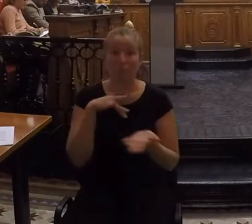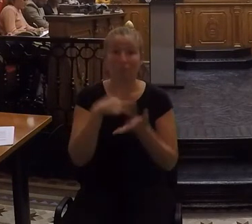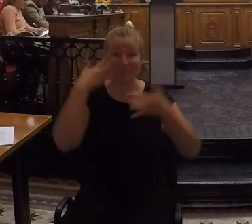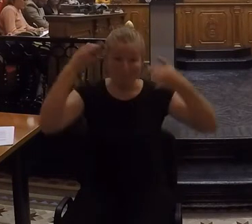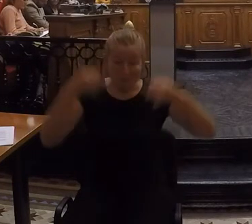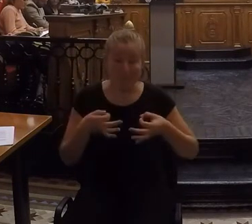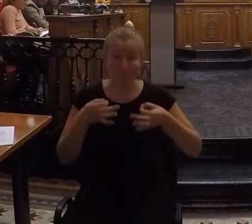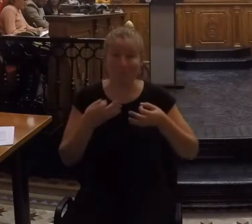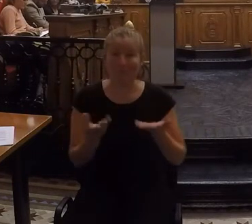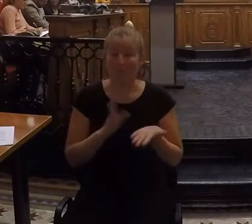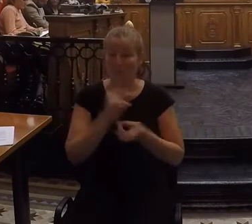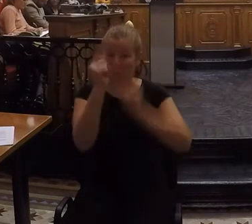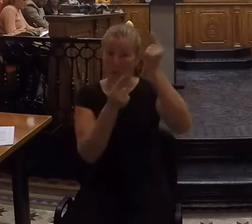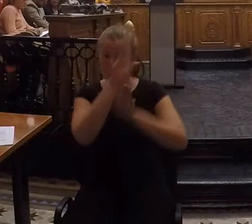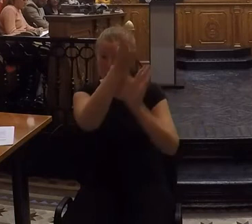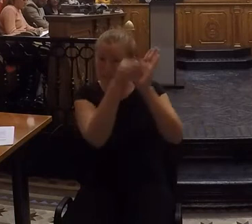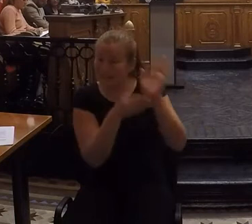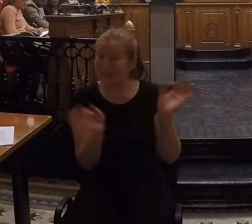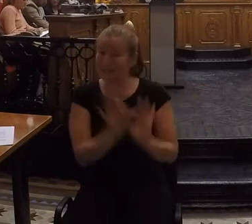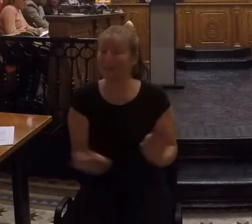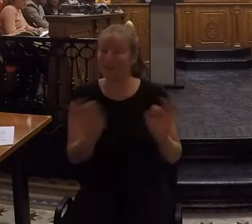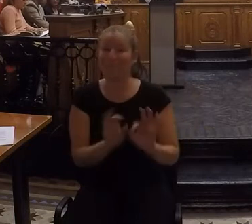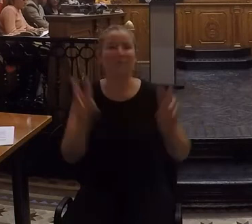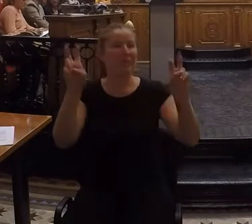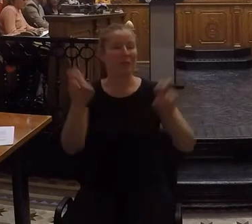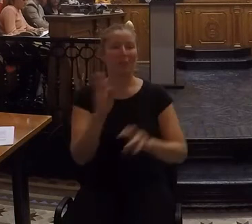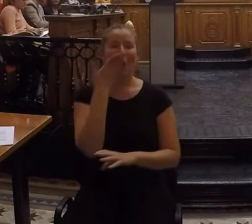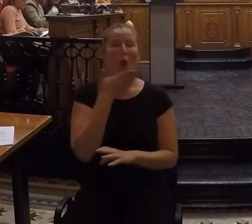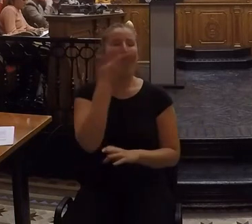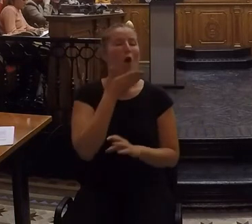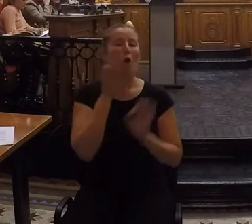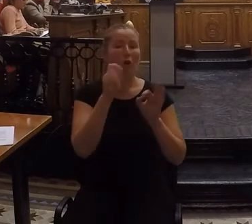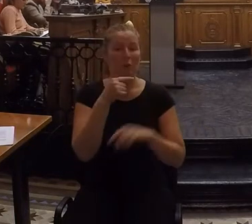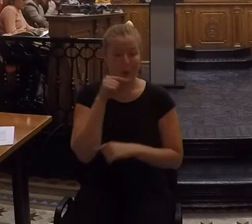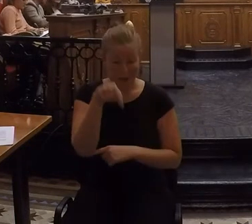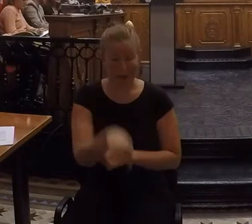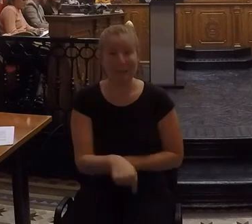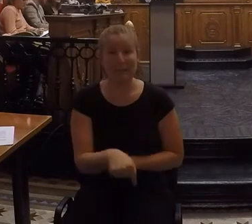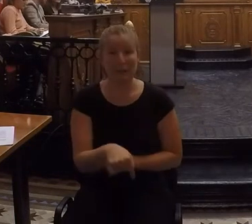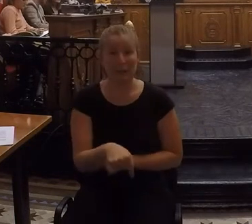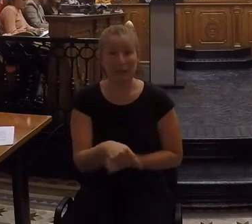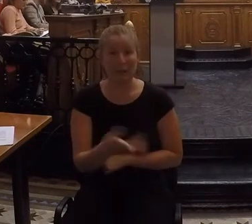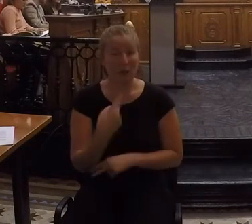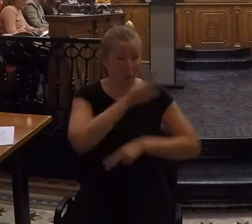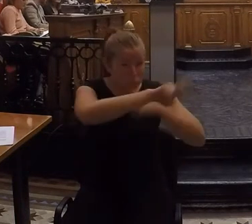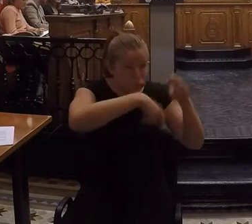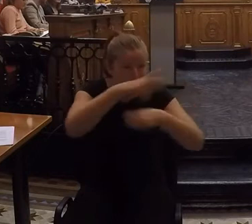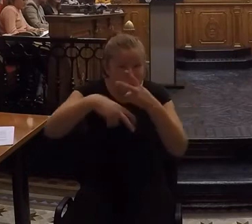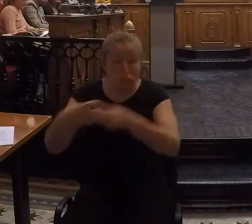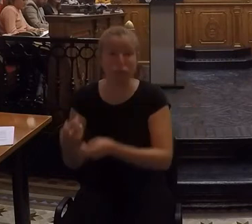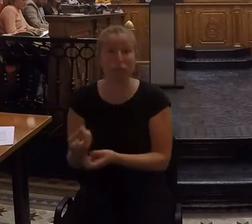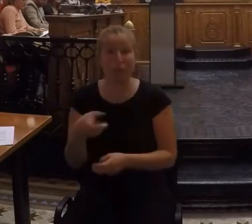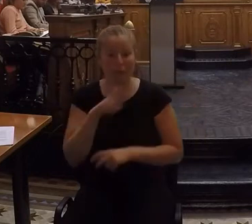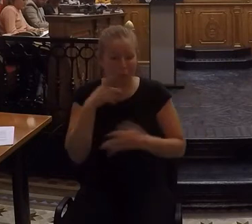todos los colegios de Elche? ¿En qué partida de los presupuestos está el crédito para llevarlo a cabo? ¿Y dónde está la partida para